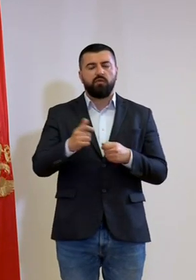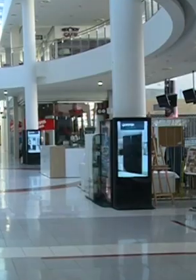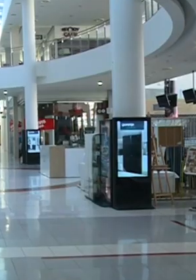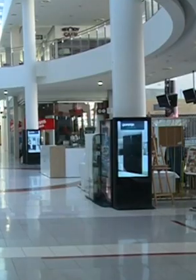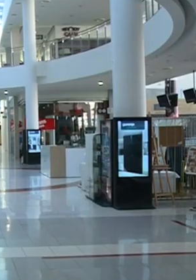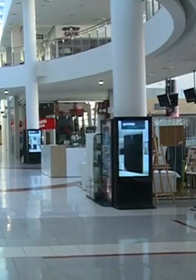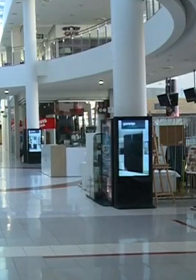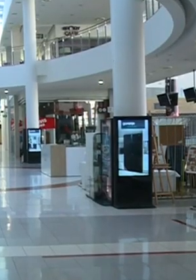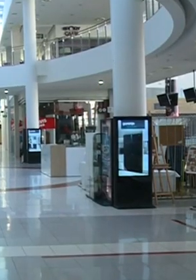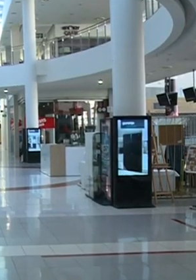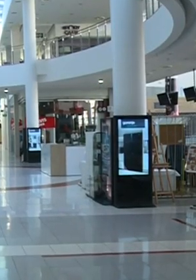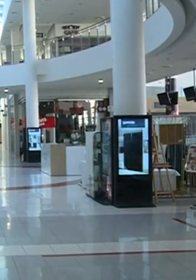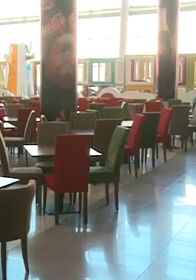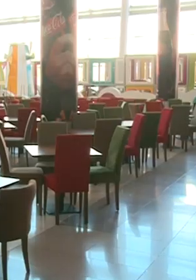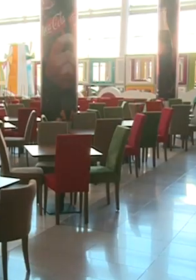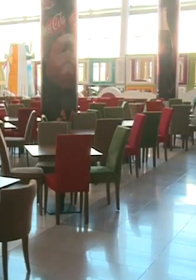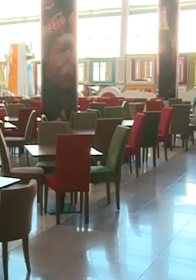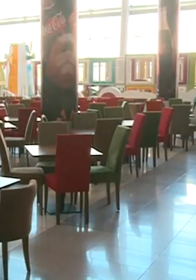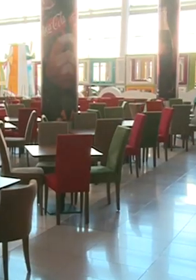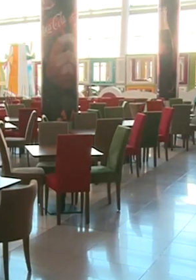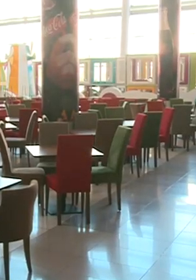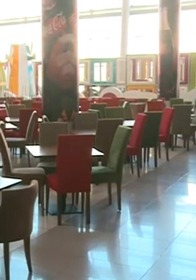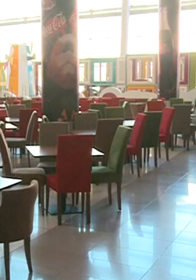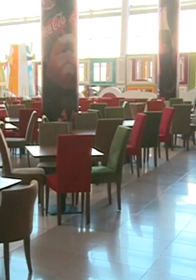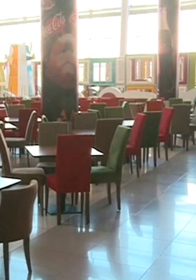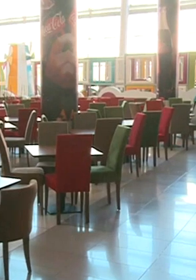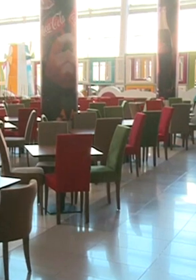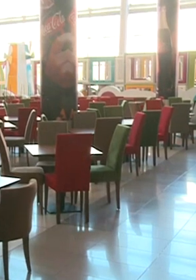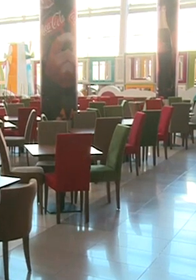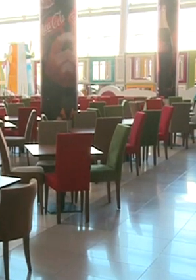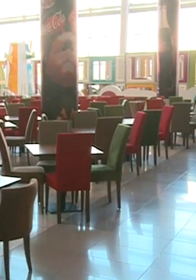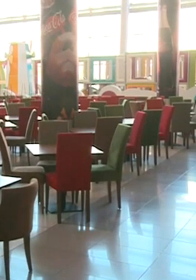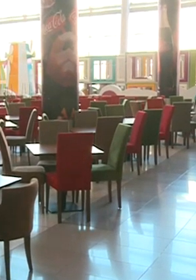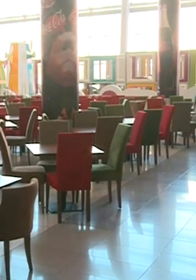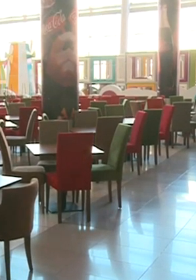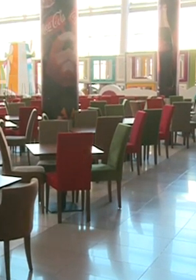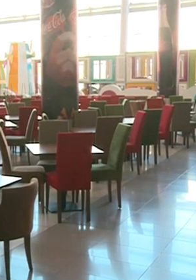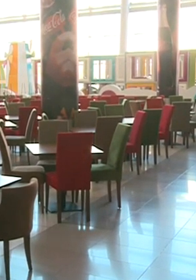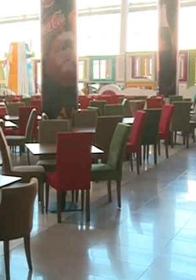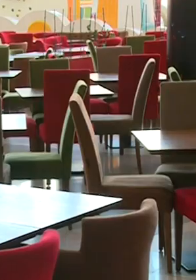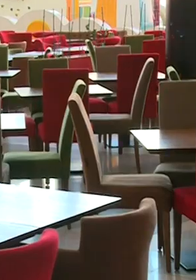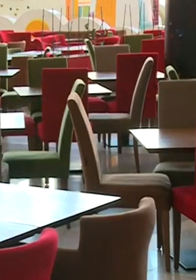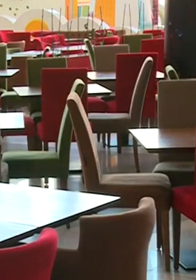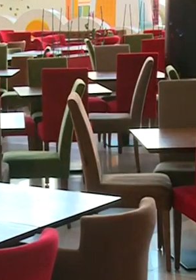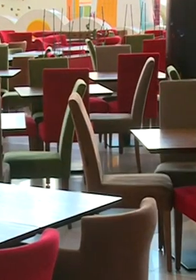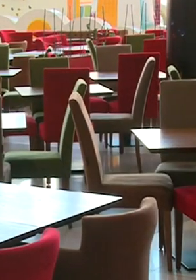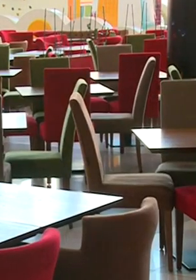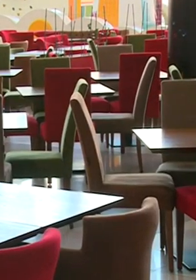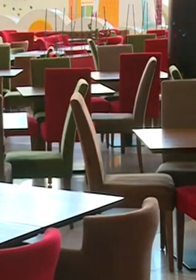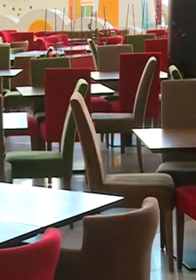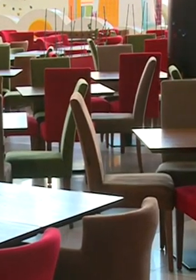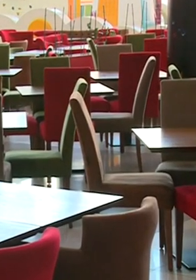očekivanja. Na pitanje kako će vlada pomoći onima kojima su poslodavci nagovijestili da će ostati bez plate, a mahom dolaze iz sektora